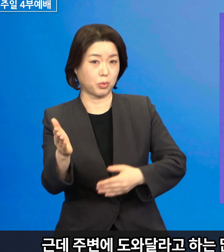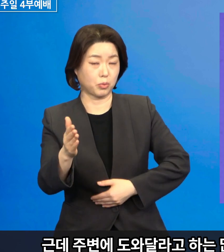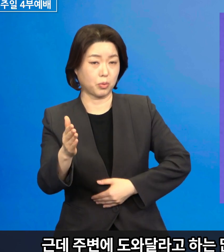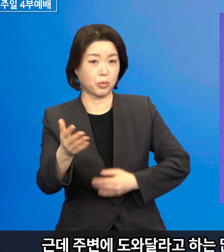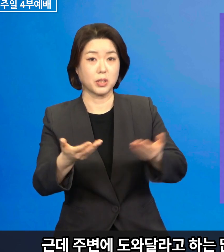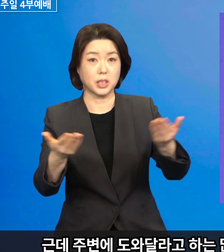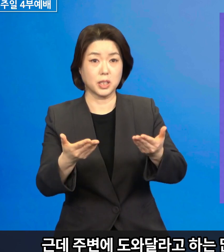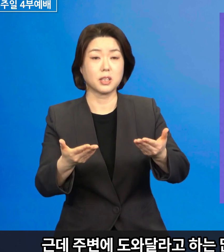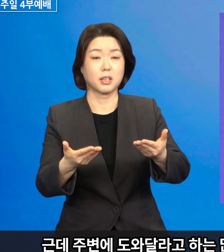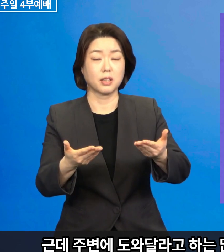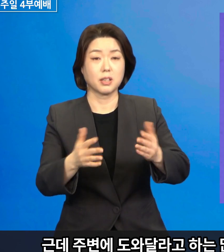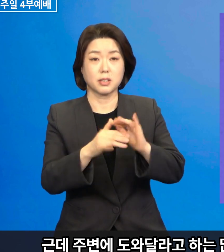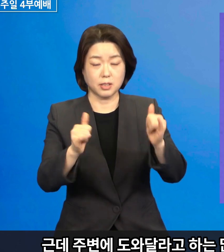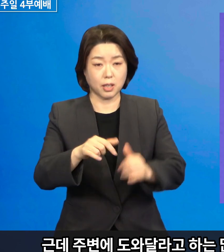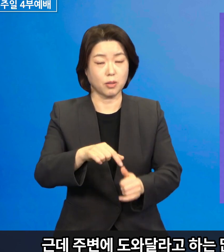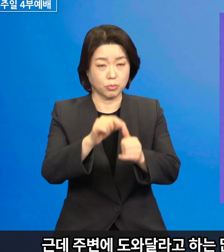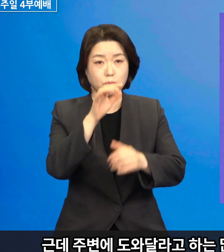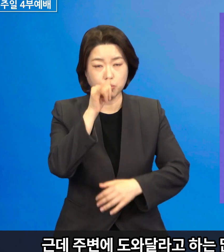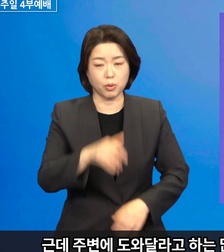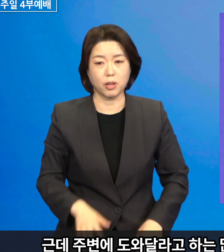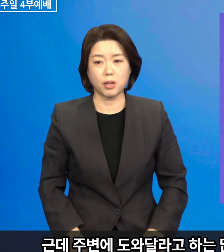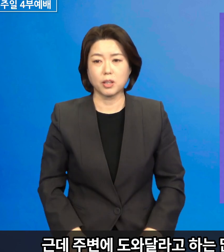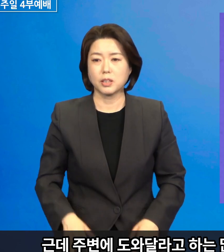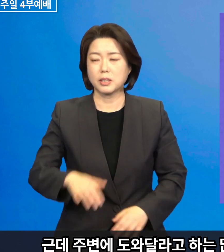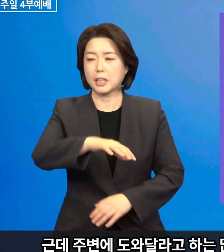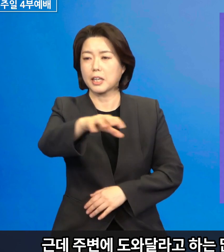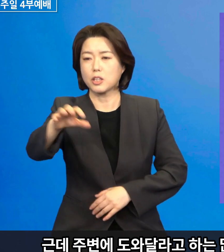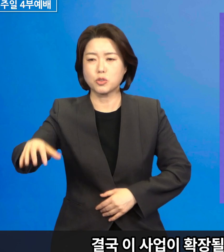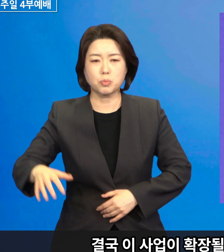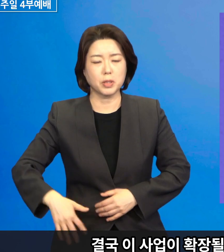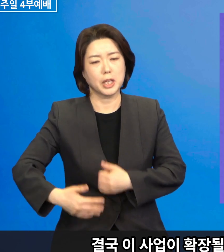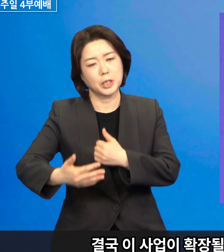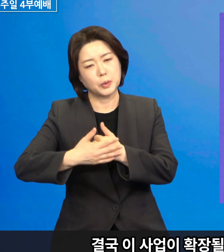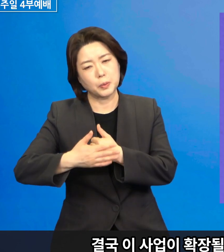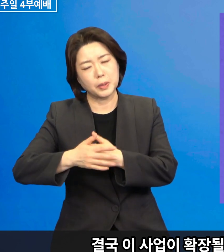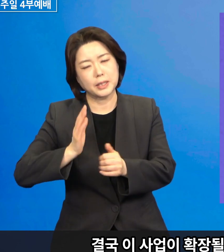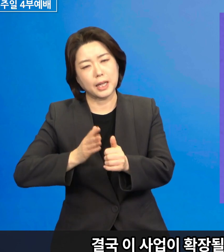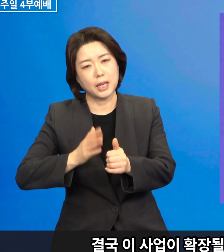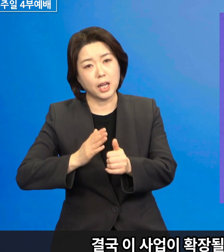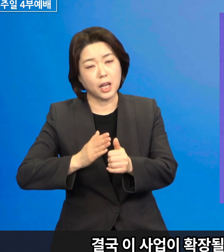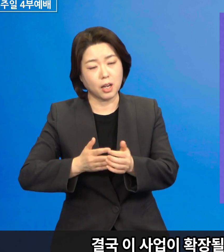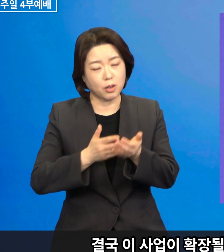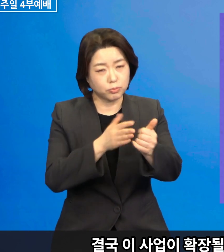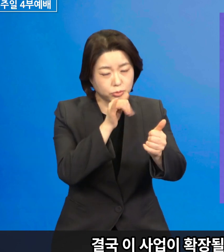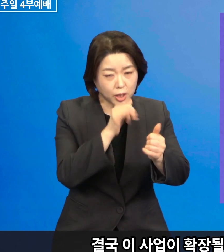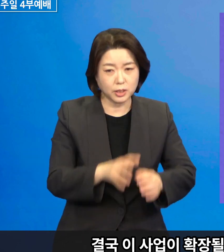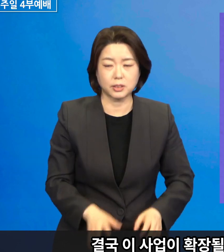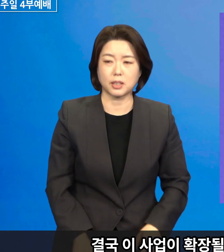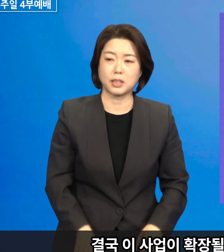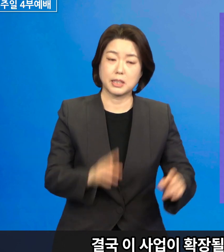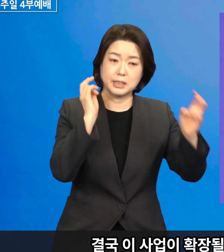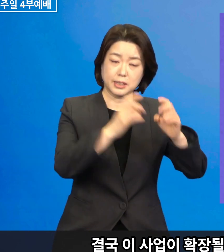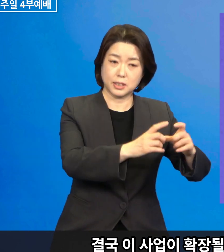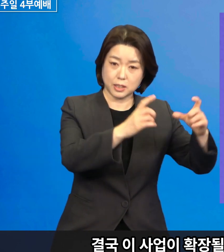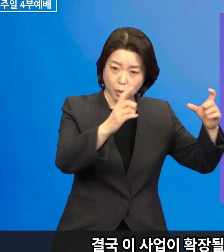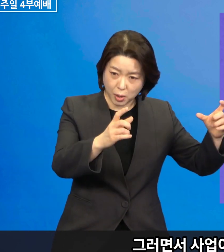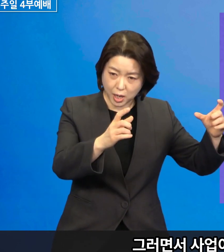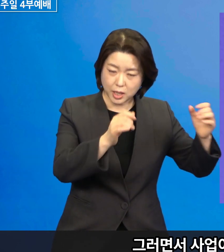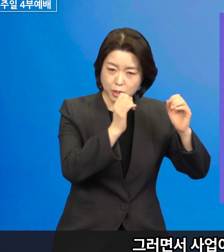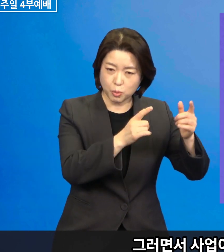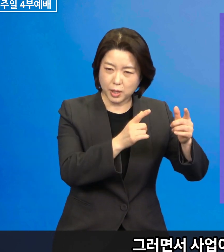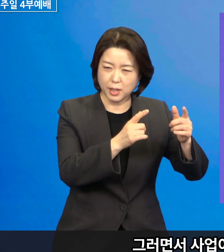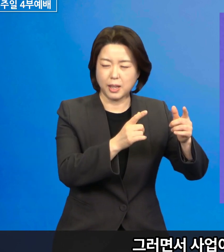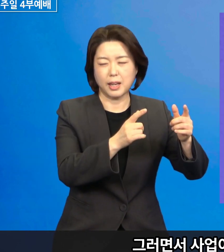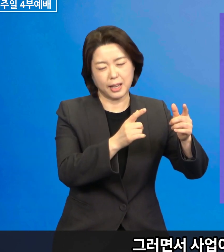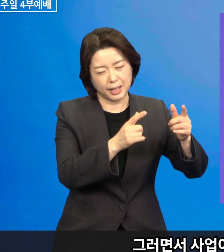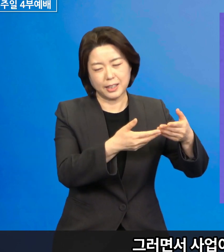이 주변에 도와달라고 하는 많은 도움 요청을 거절하지 못하고 결국 이 사업이 확장될 수 있는 기회를 놓칩니다.